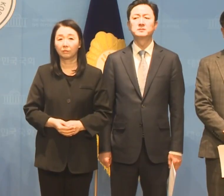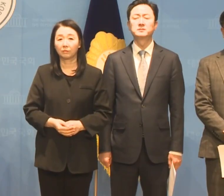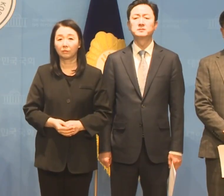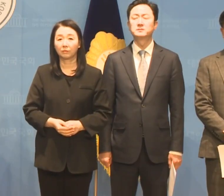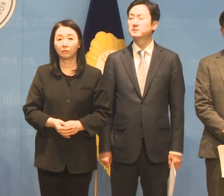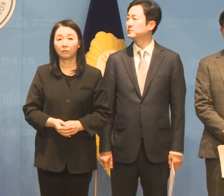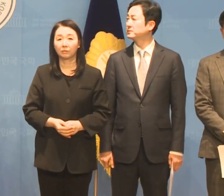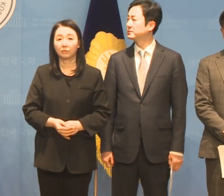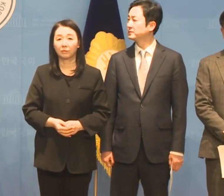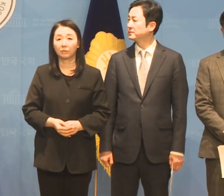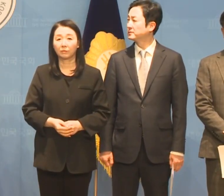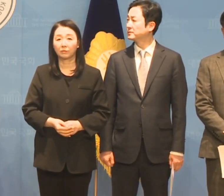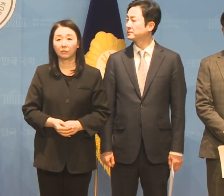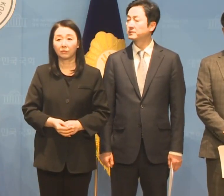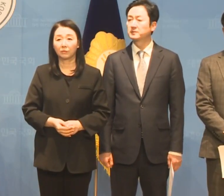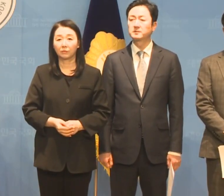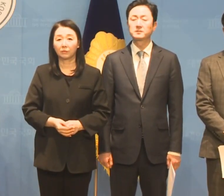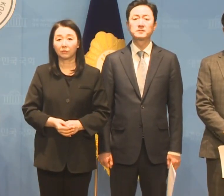그리고